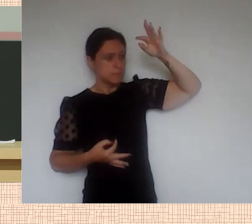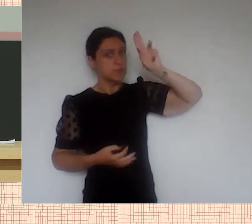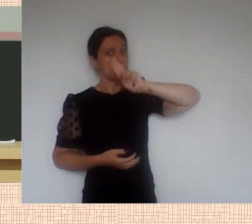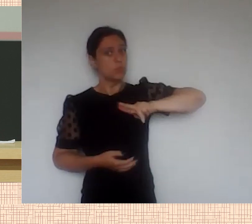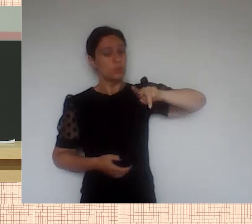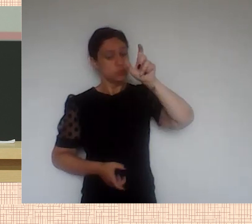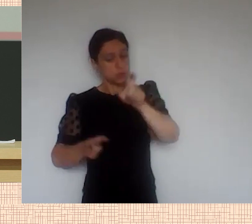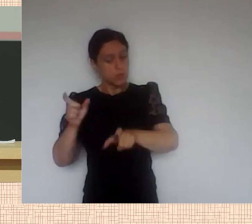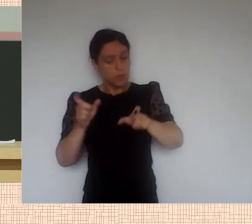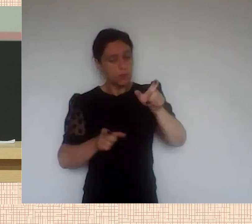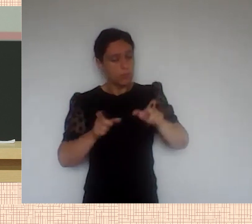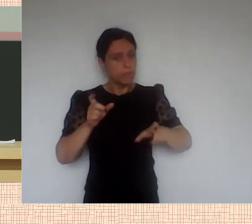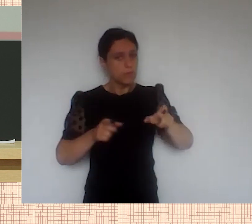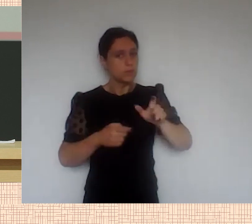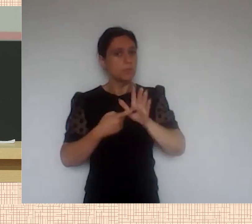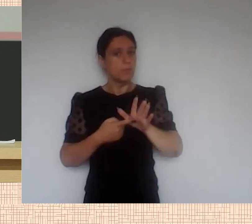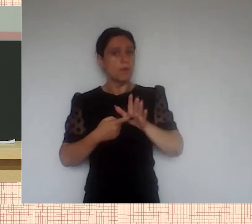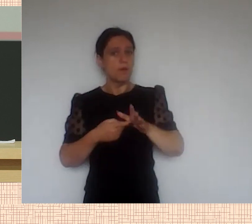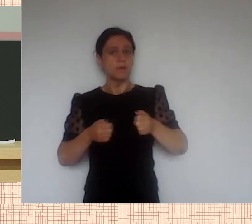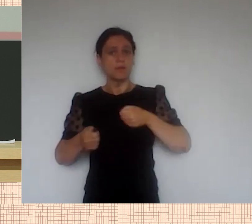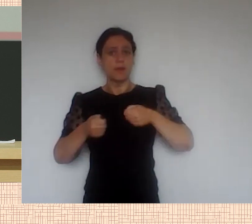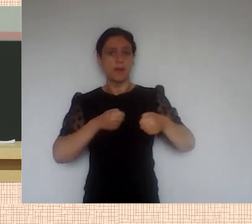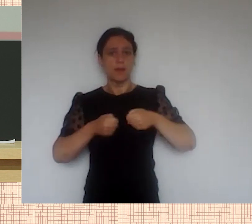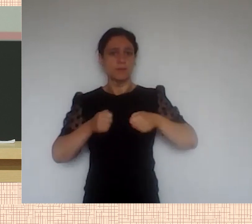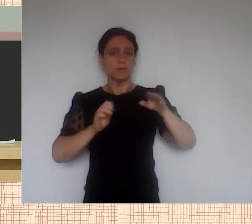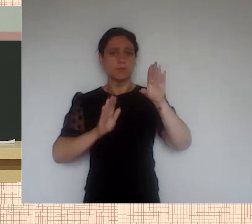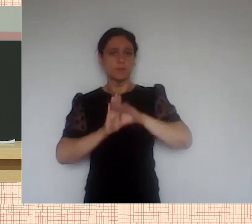o que disse o Espírito Santo?